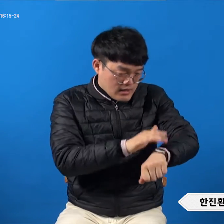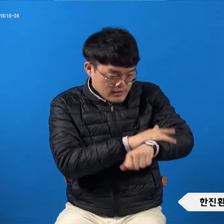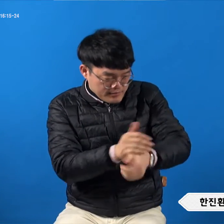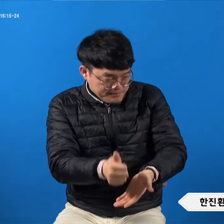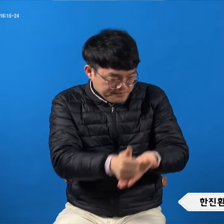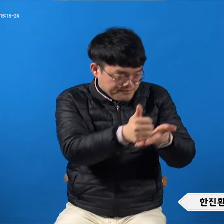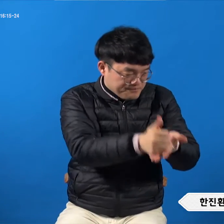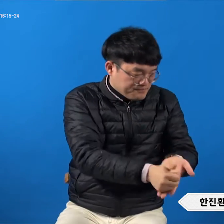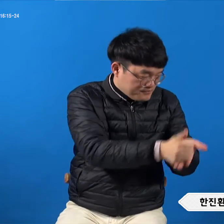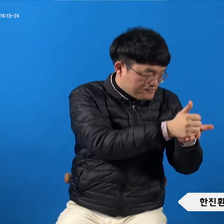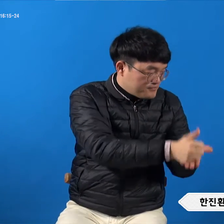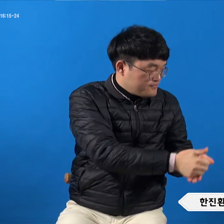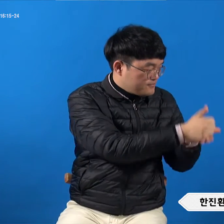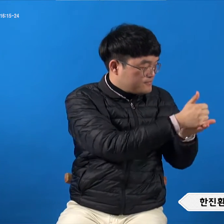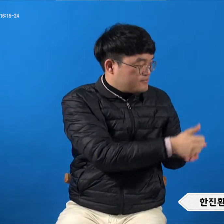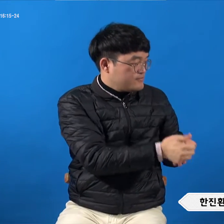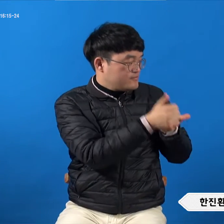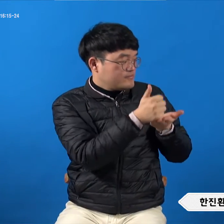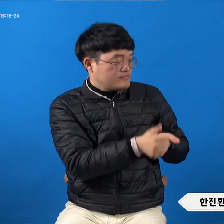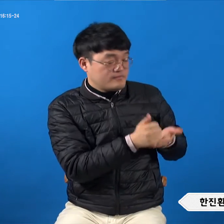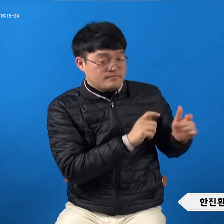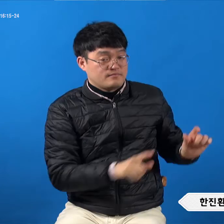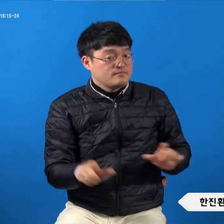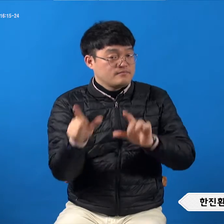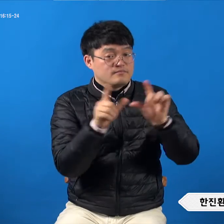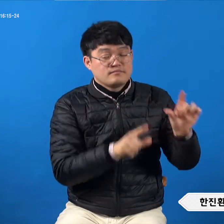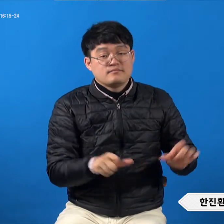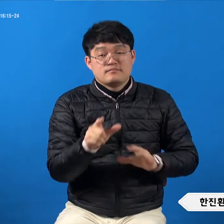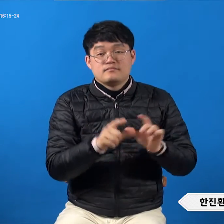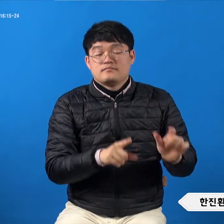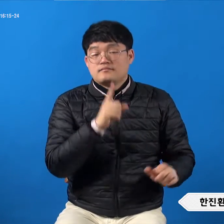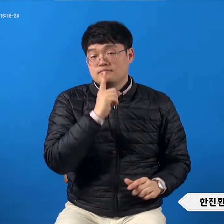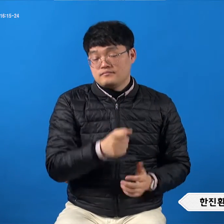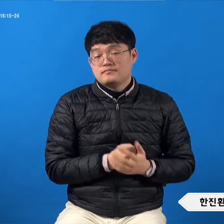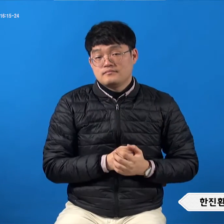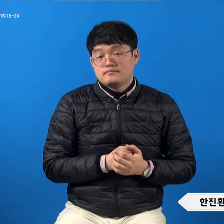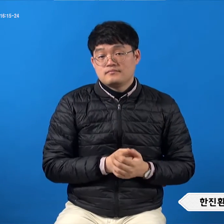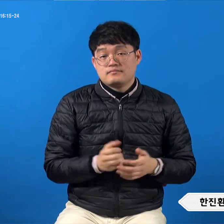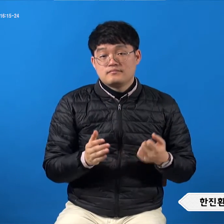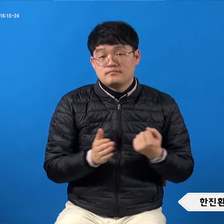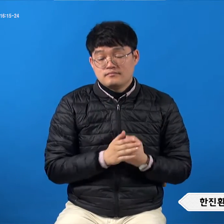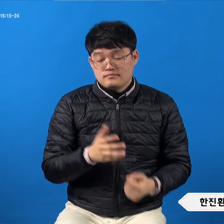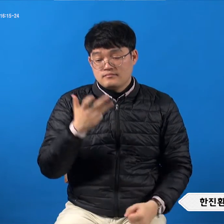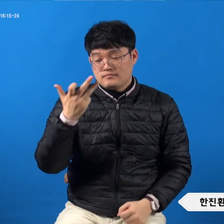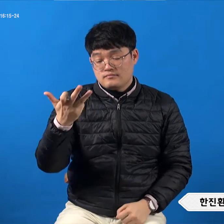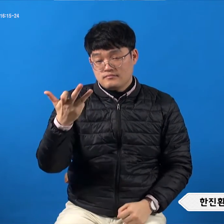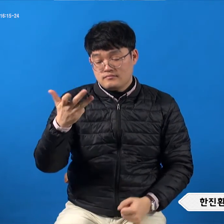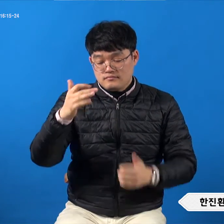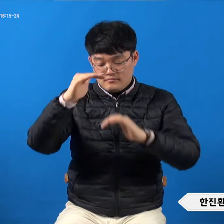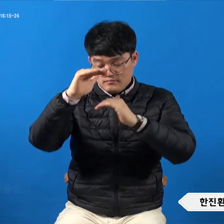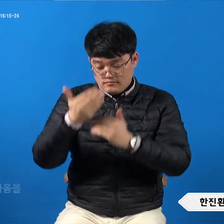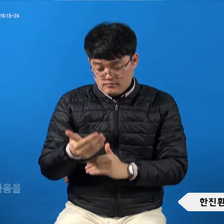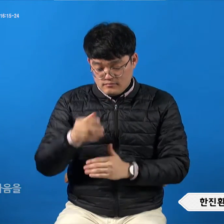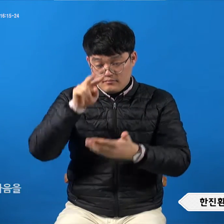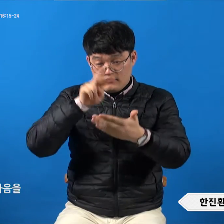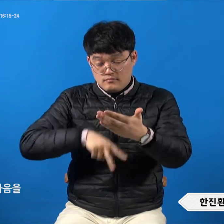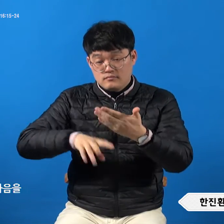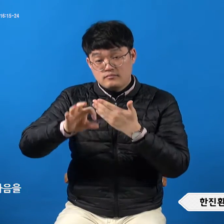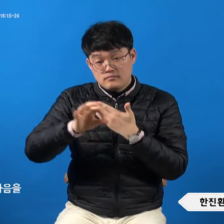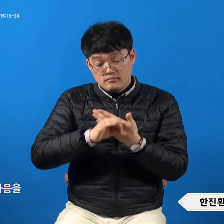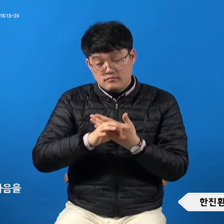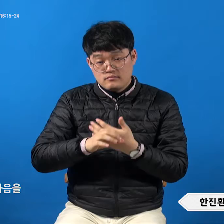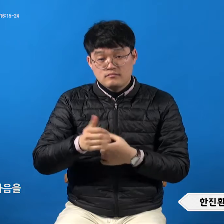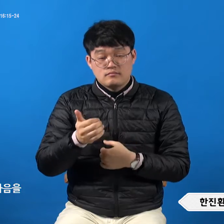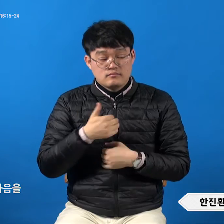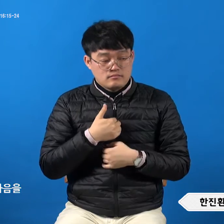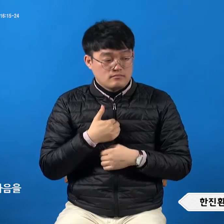섬겼다. 그걸 최우선 순위에 두면서 살았다는 것입니다. 그래서 18절 보면 그들이 나와 너희